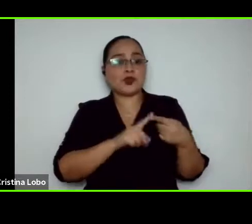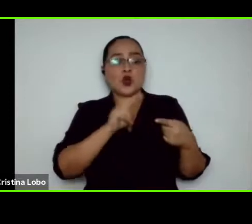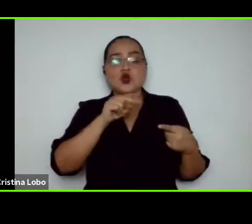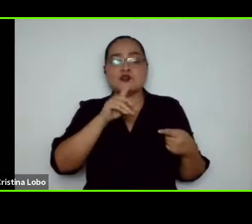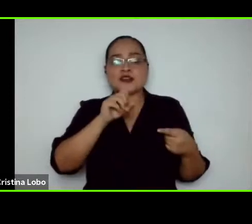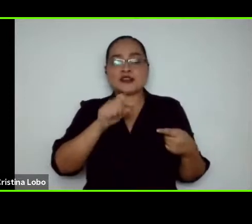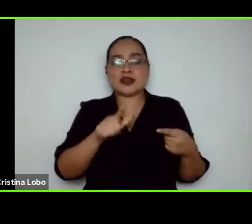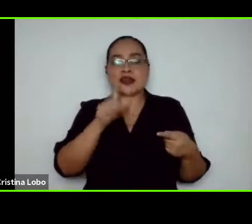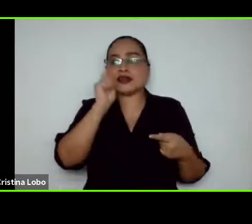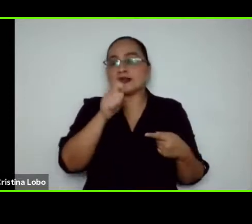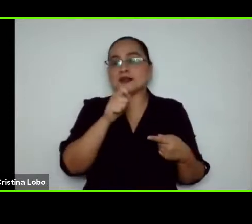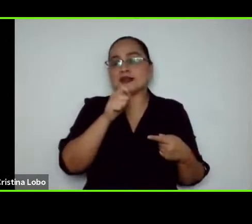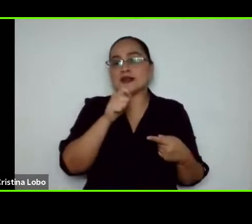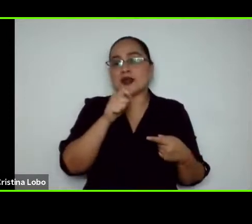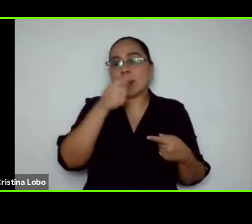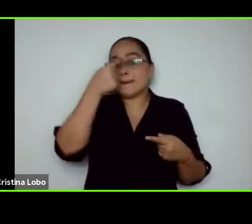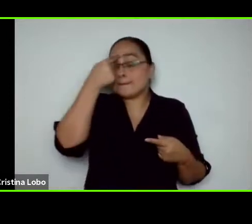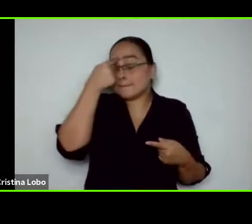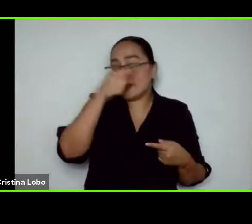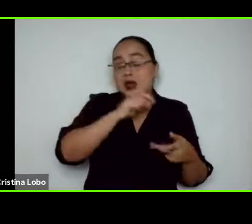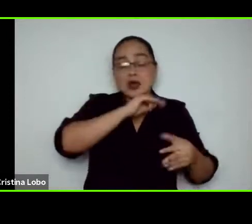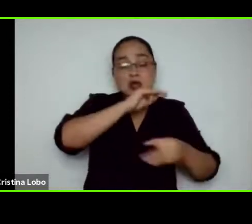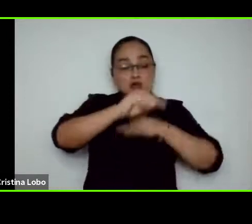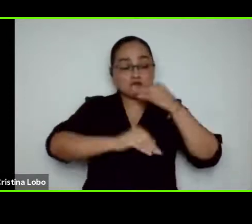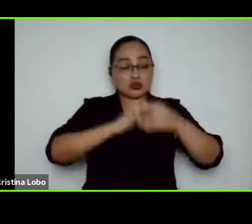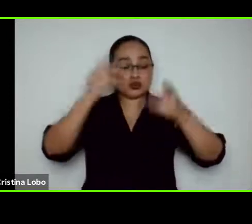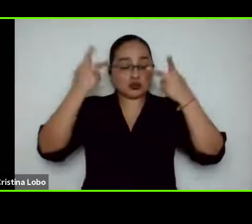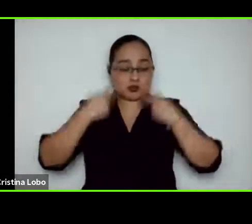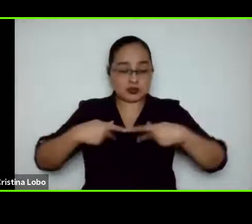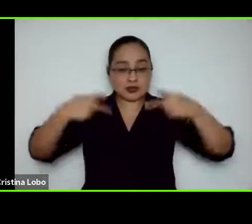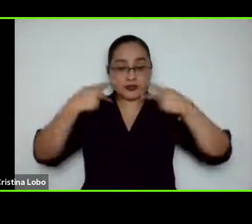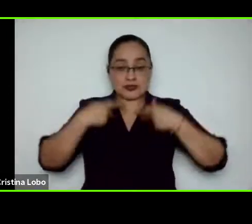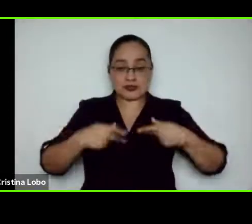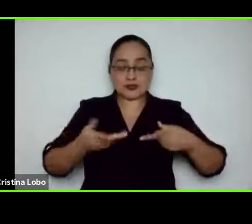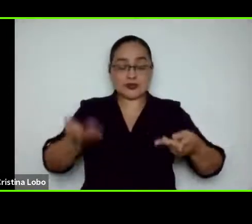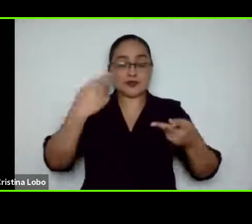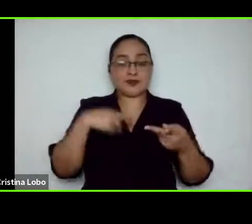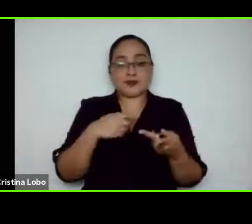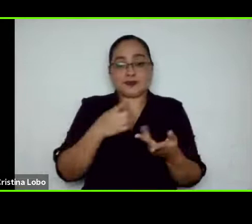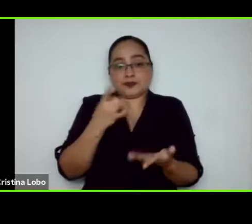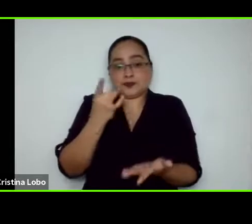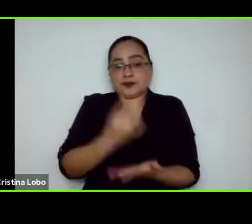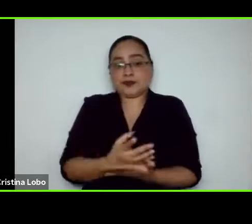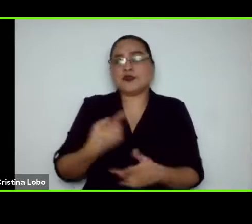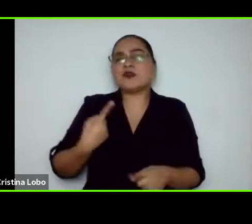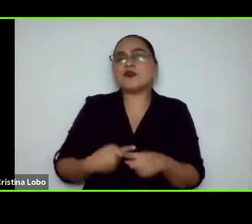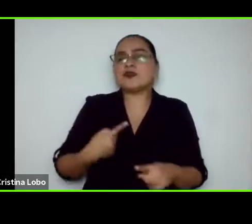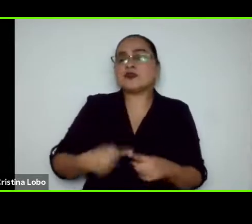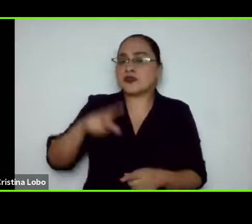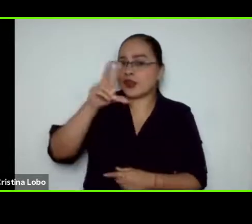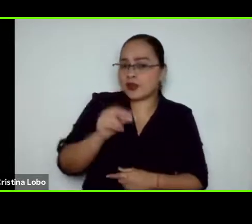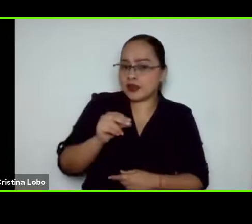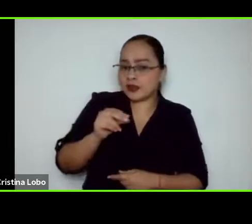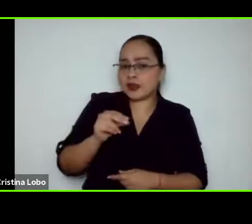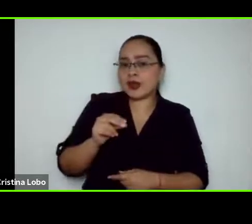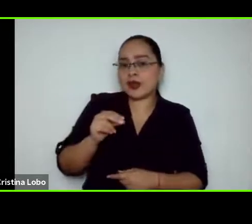universales, que son, digamos, corresponden a todas las personas, salvo, claro, están los